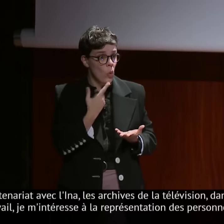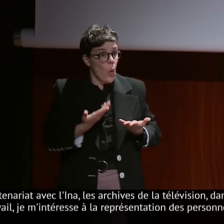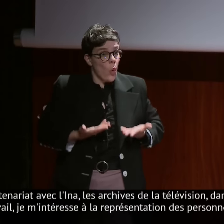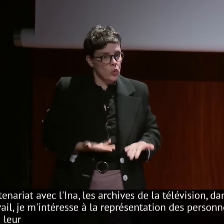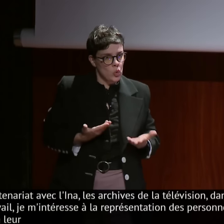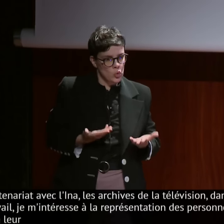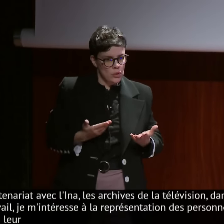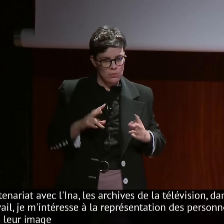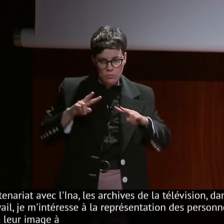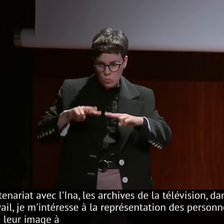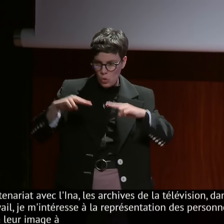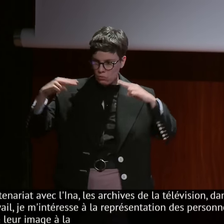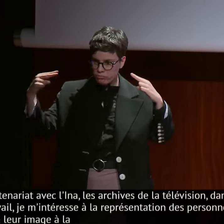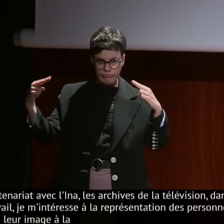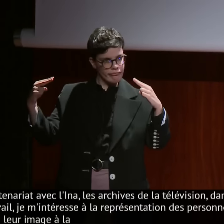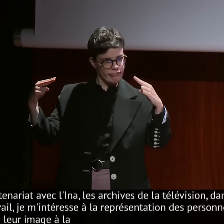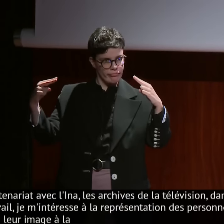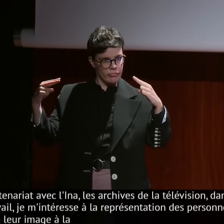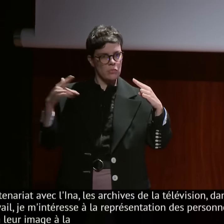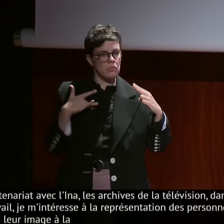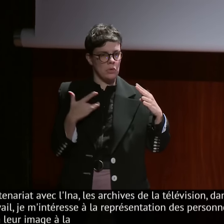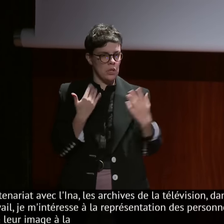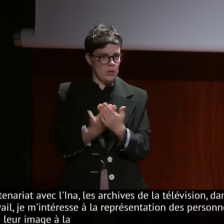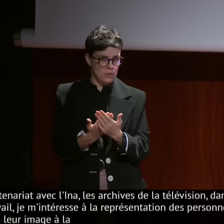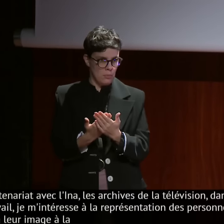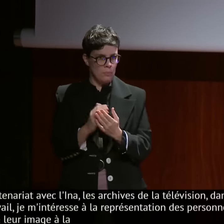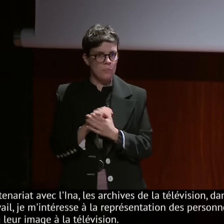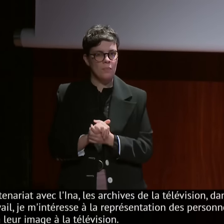télévision et